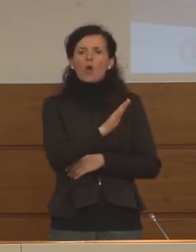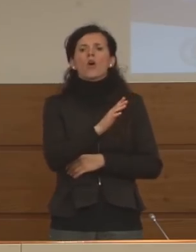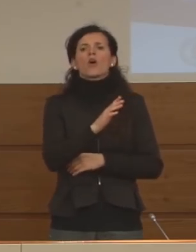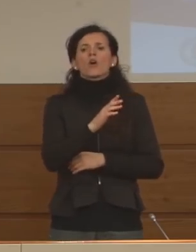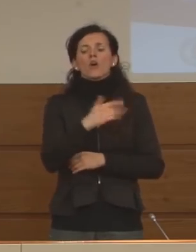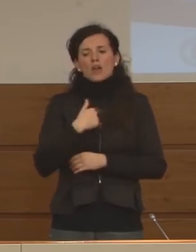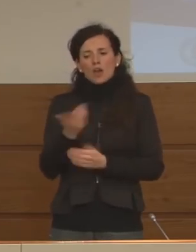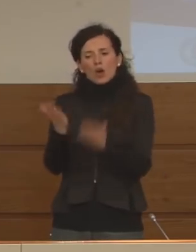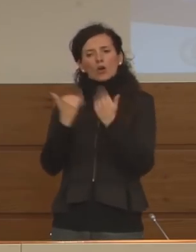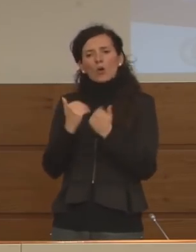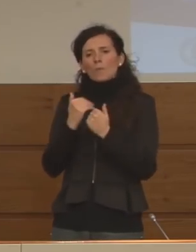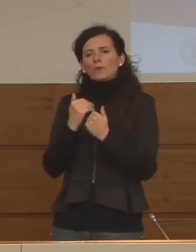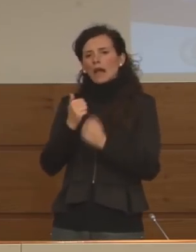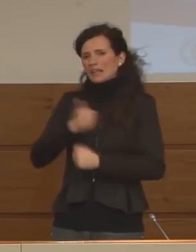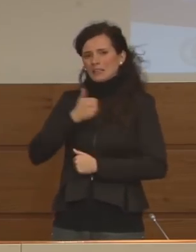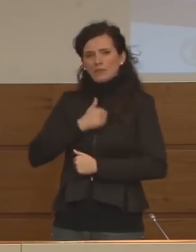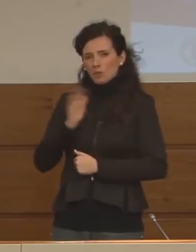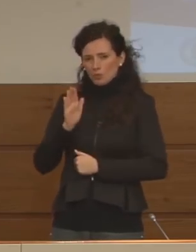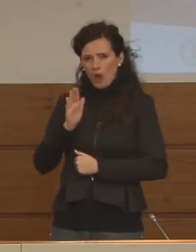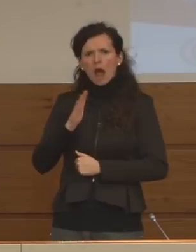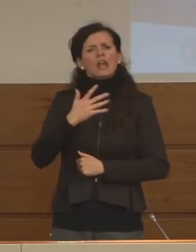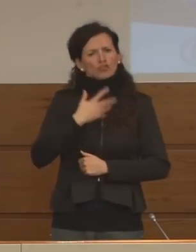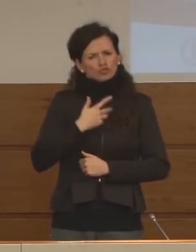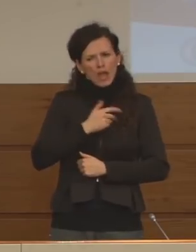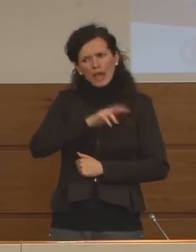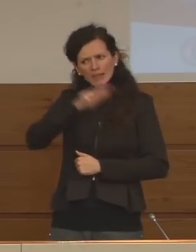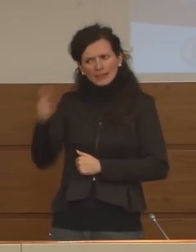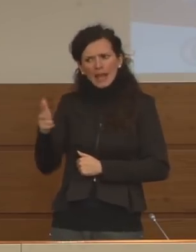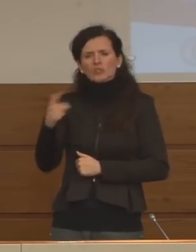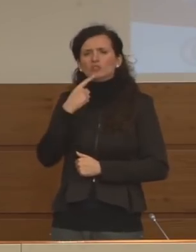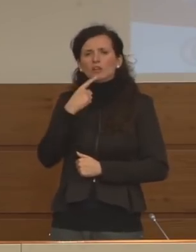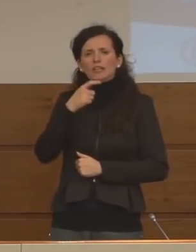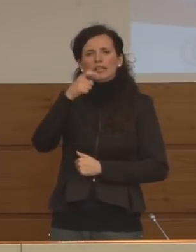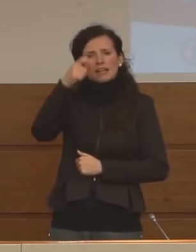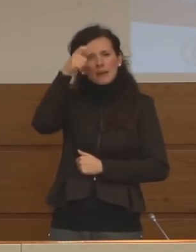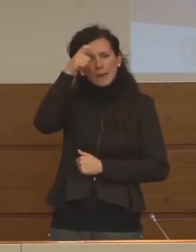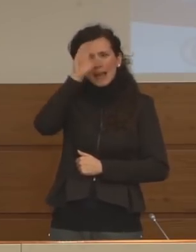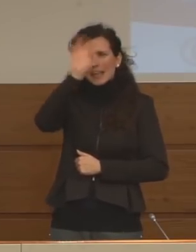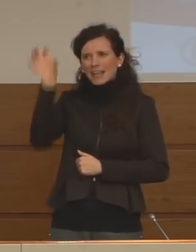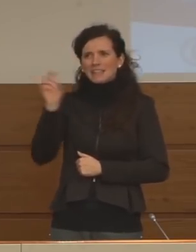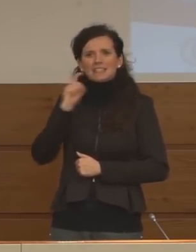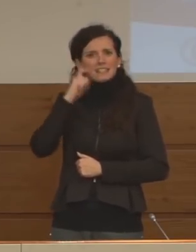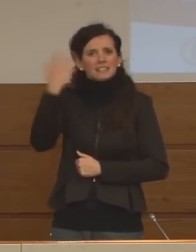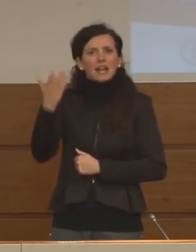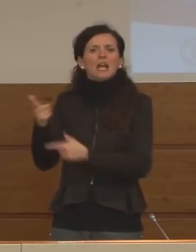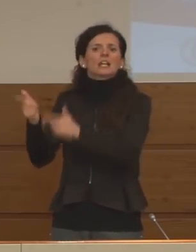terzo quelli che ci vengono donati da paesi stranieri